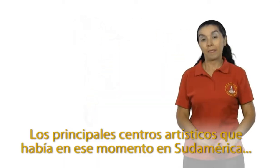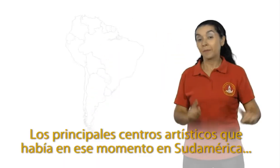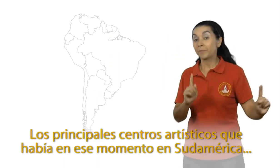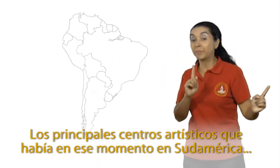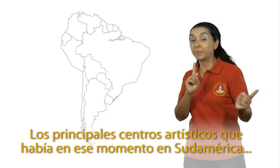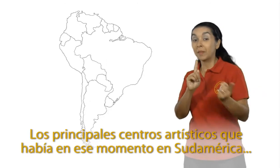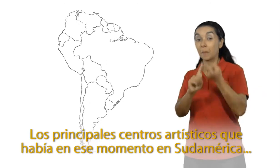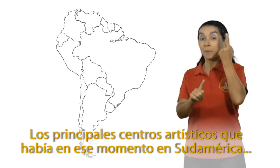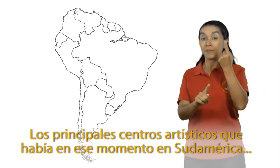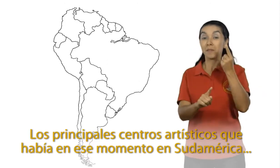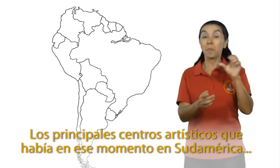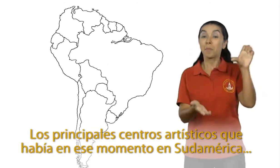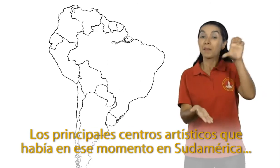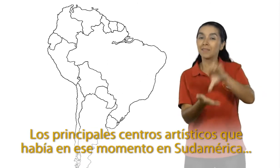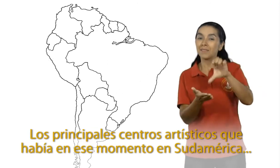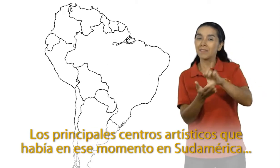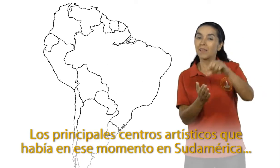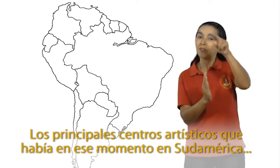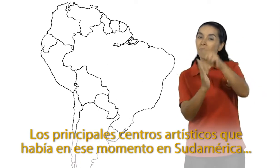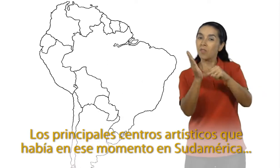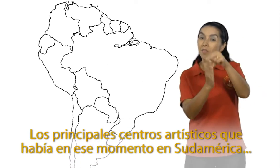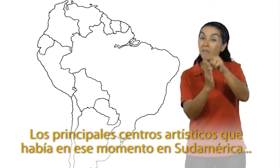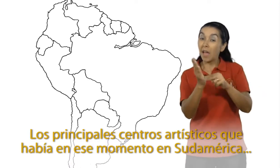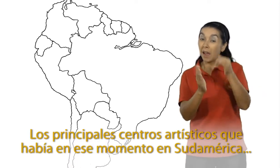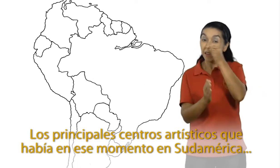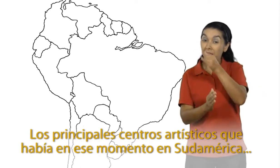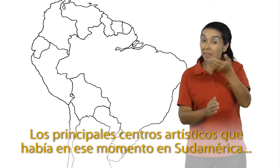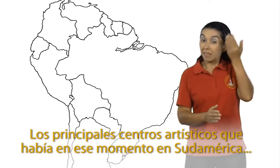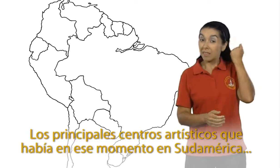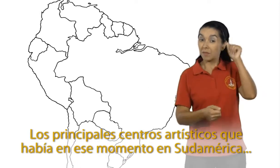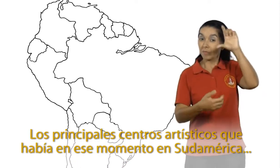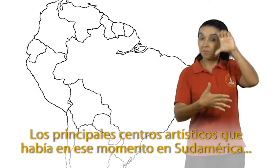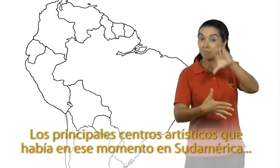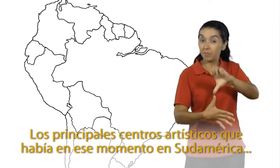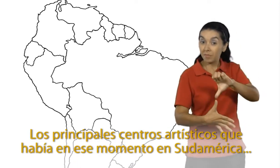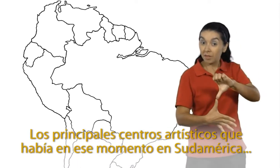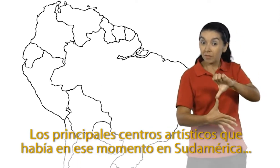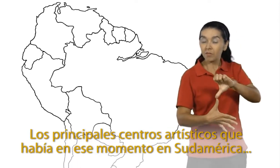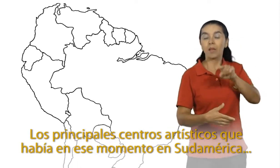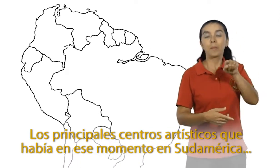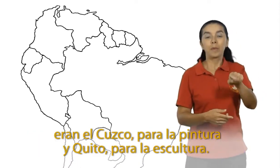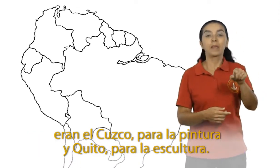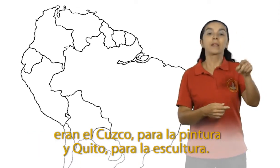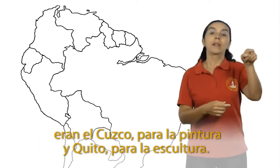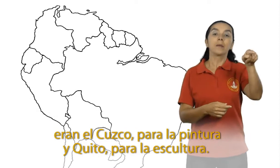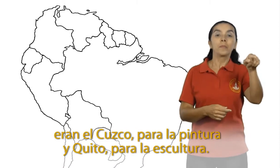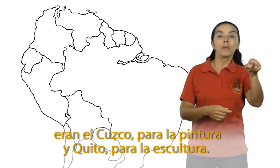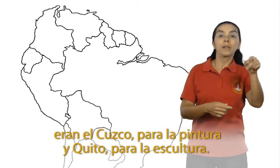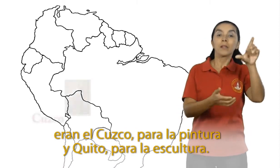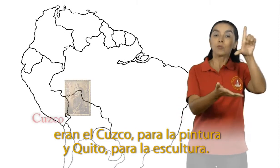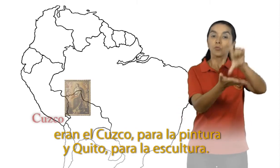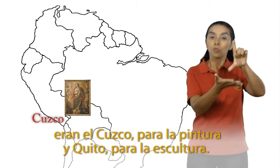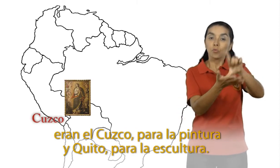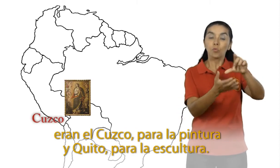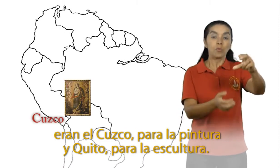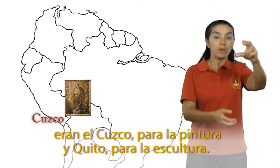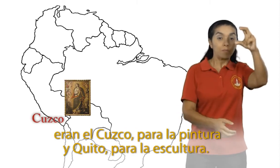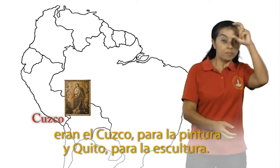Los principales centros artísticos que había en ese momento en Sudamérica eran el Cusco para la pintura